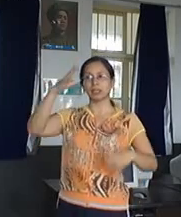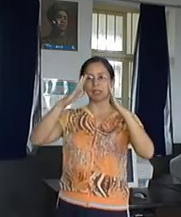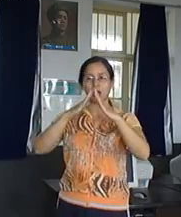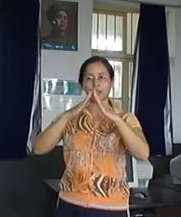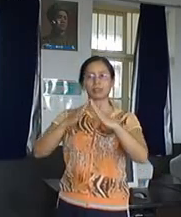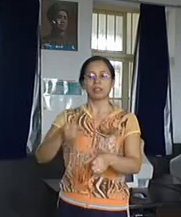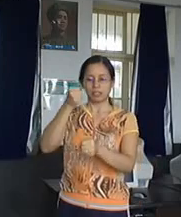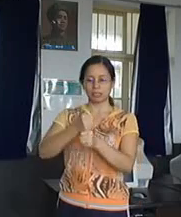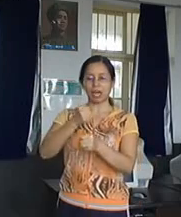打造一个天堂。